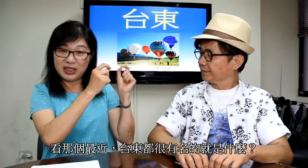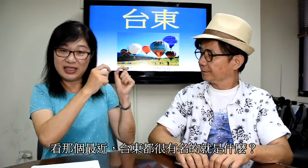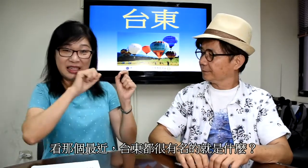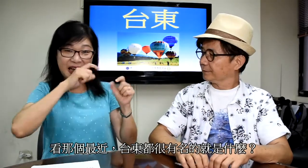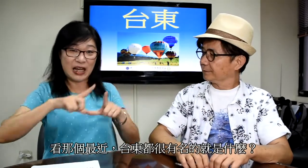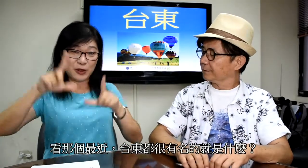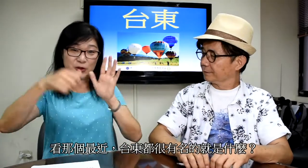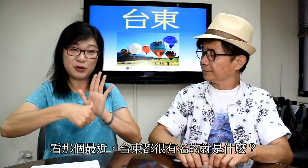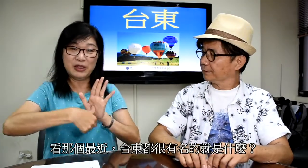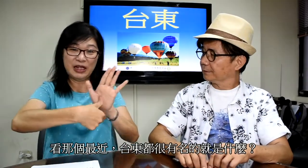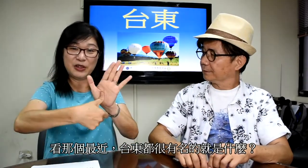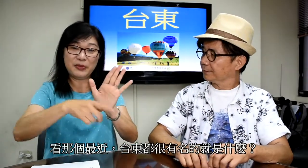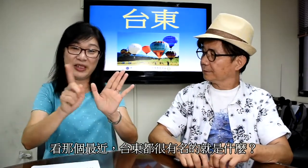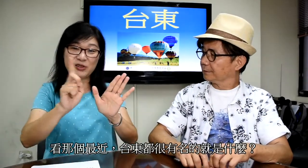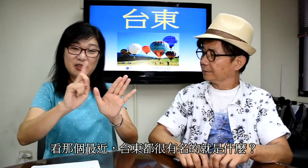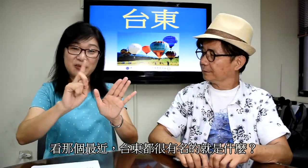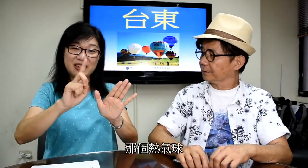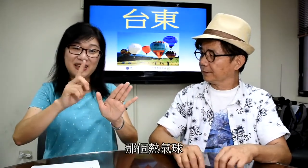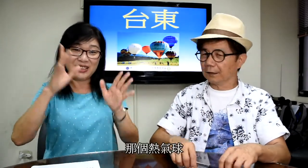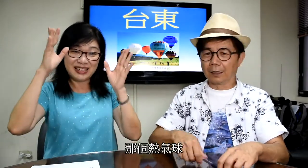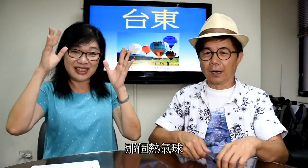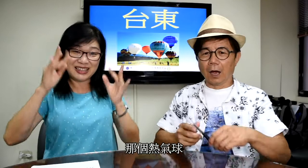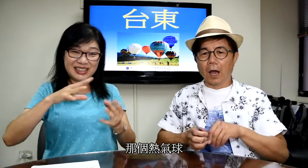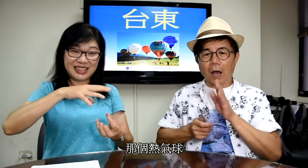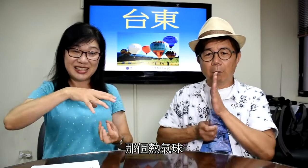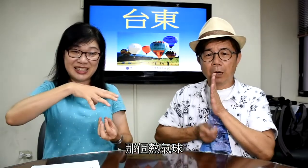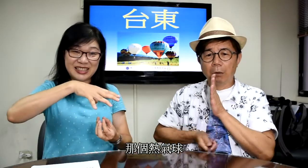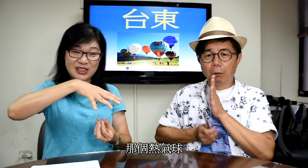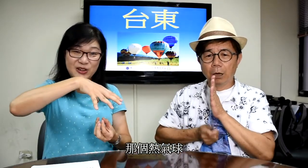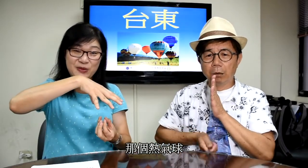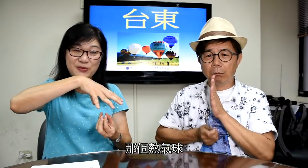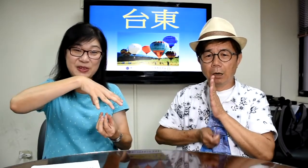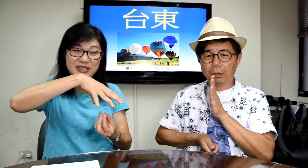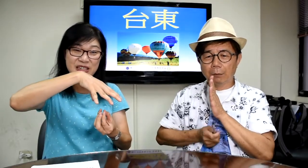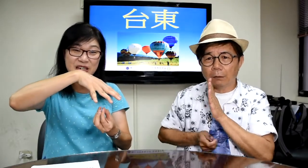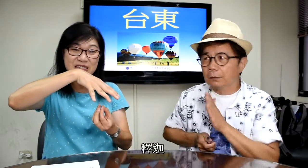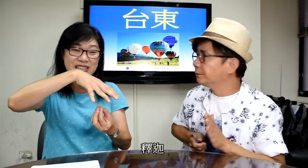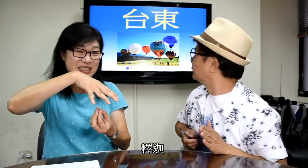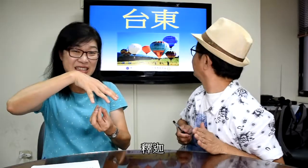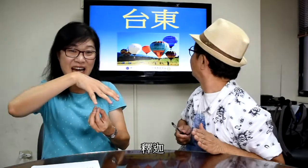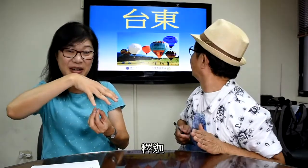近台东都很有名的就是什么，那个热气球，世嘉，